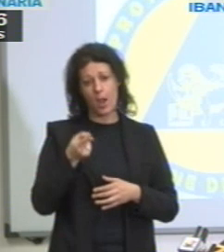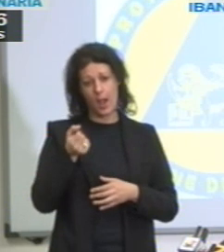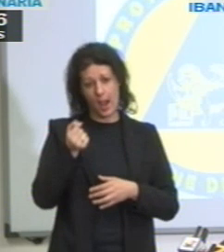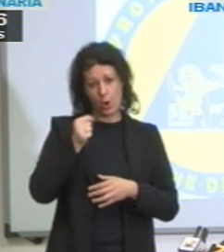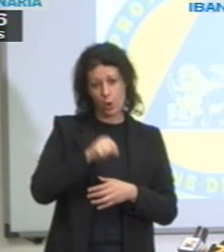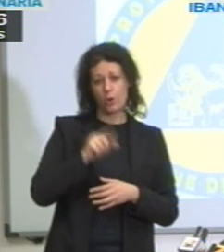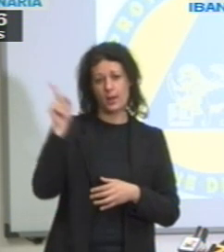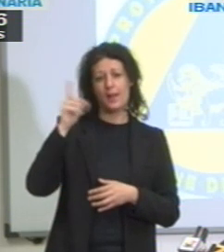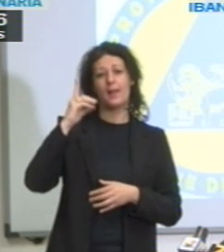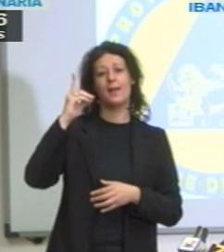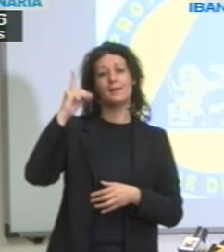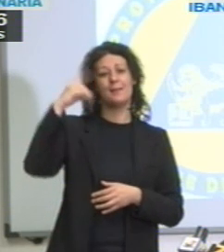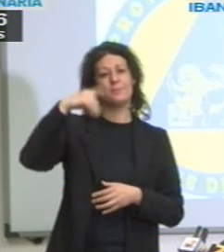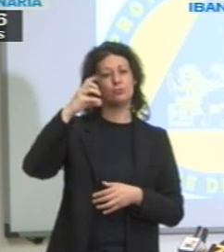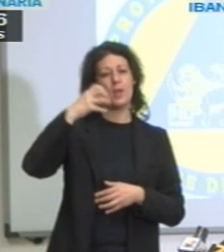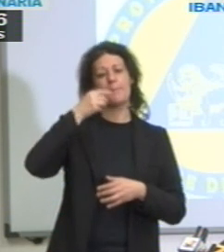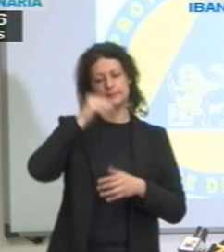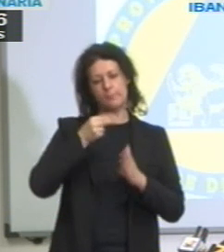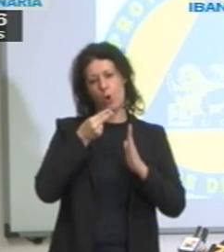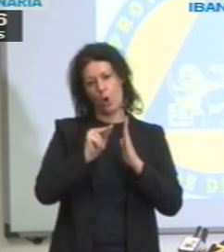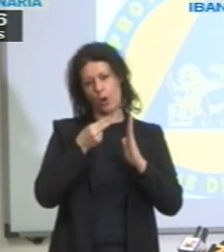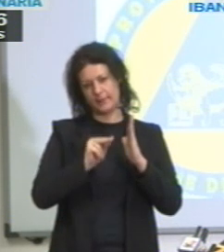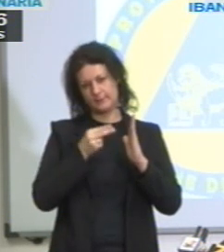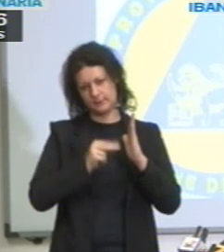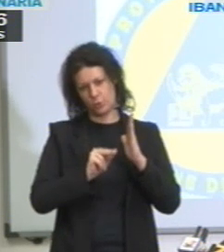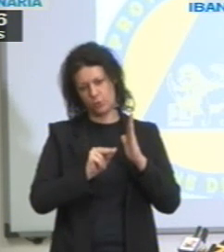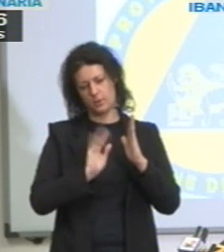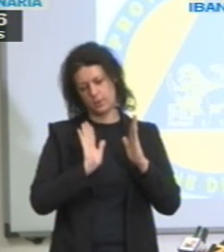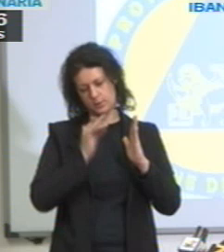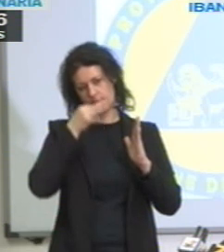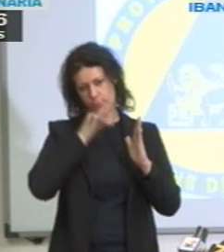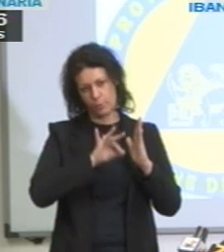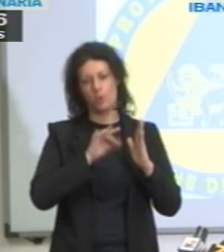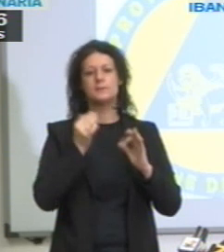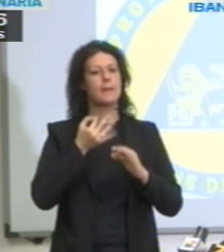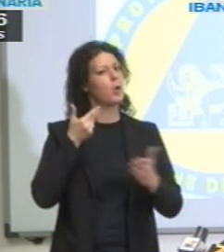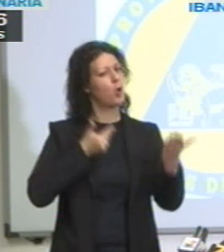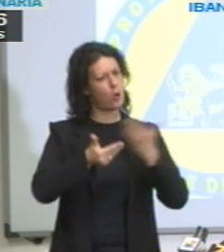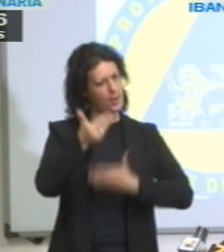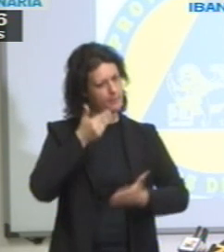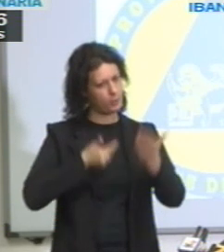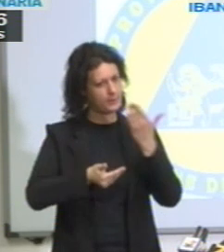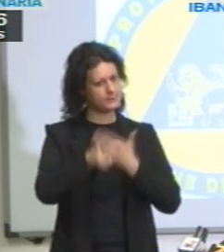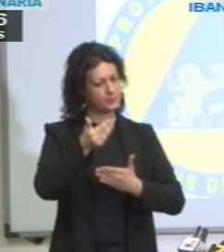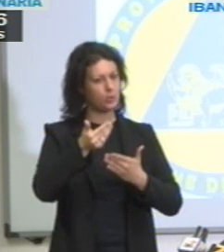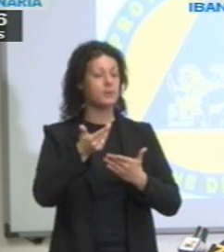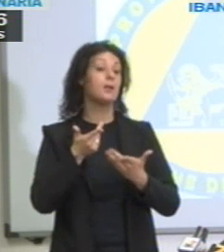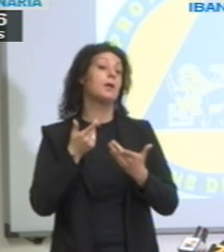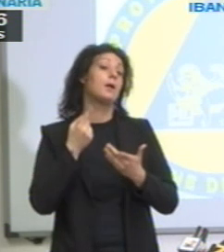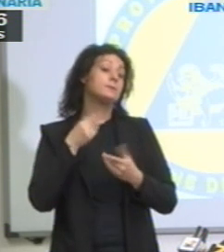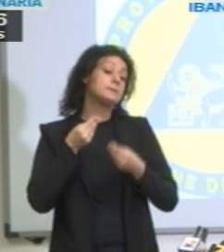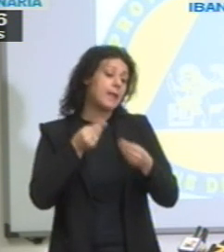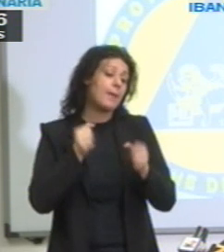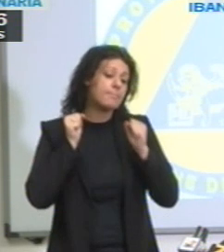dal governo con serenità, con spirito di collaborazione, quantomeno tenendo aperta anche un'altra possibilità, che è quella